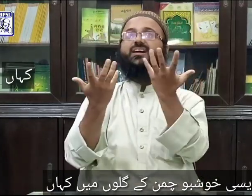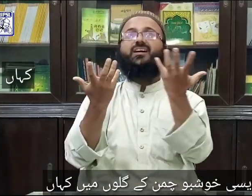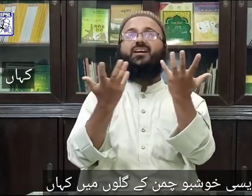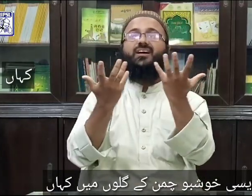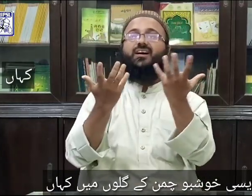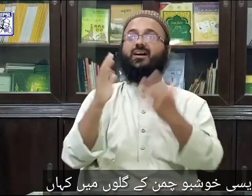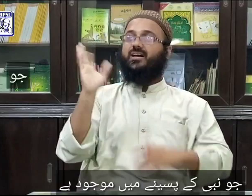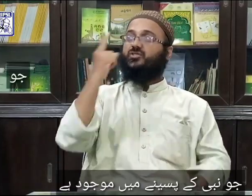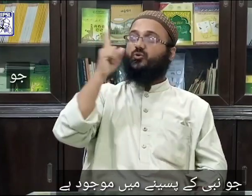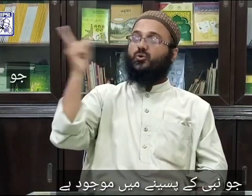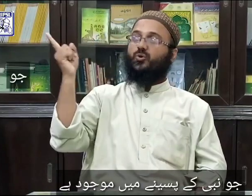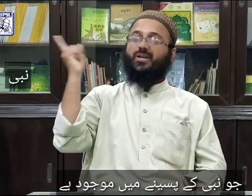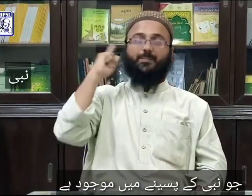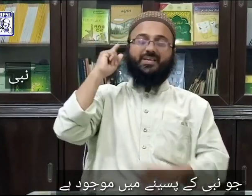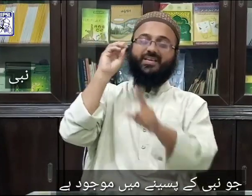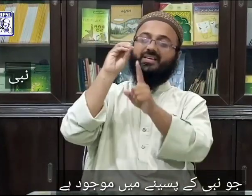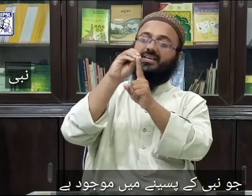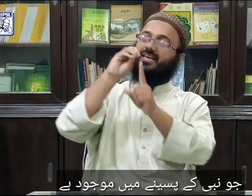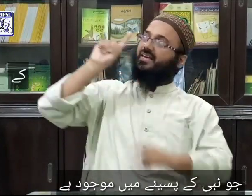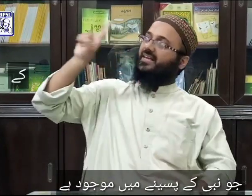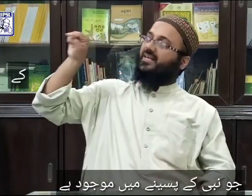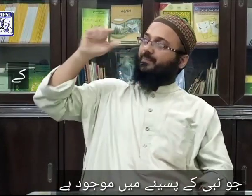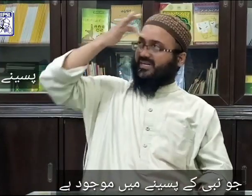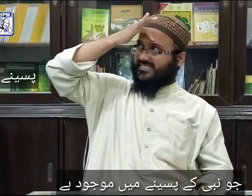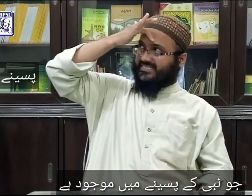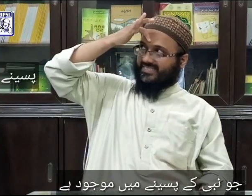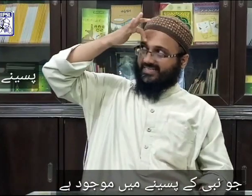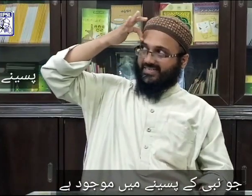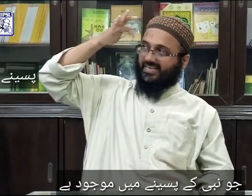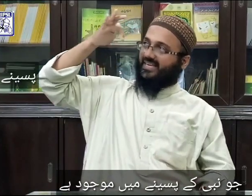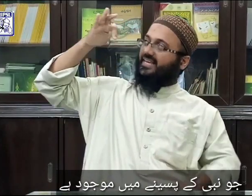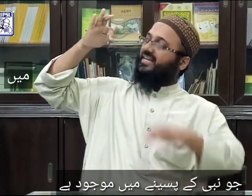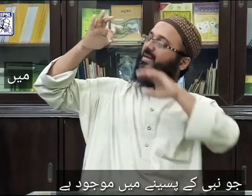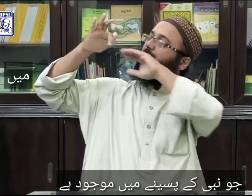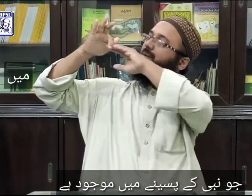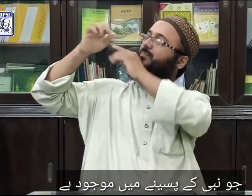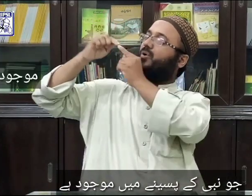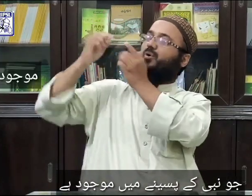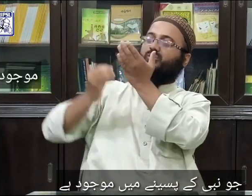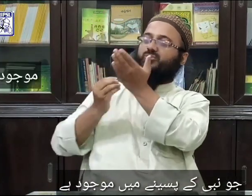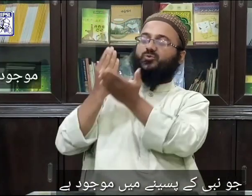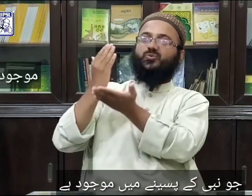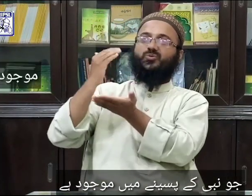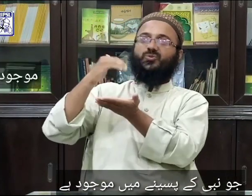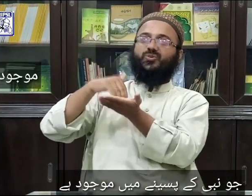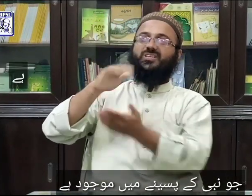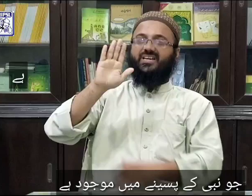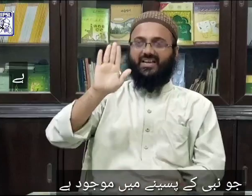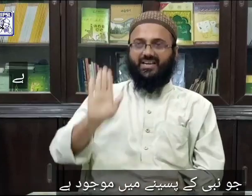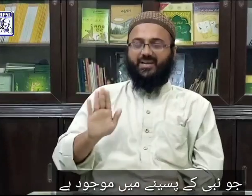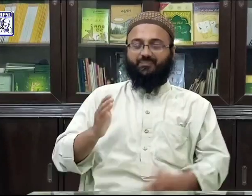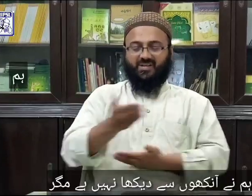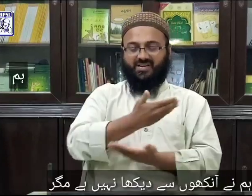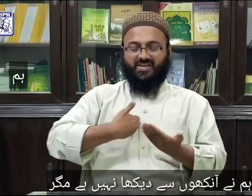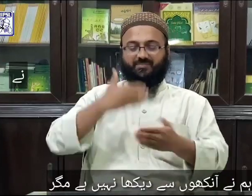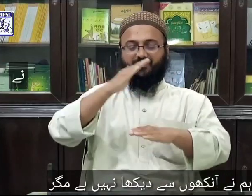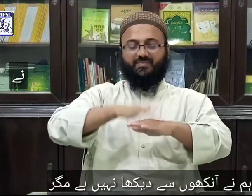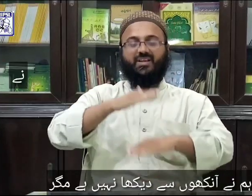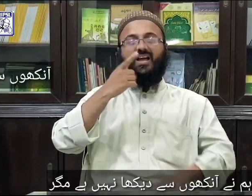جو نبی کے پسینے میں موجود ہے ہم نے